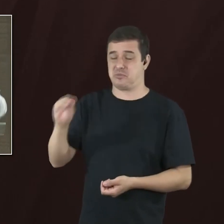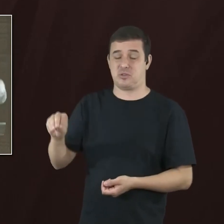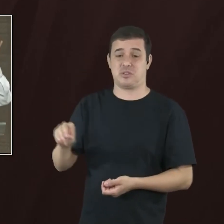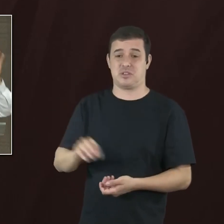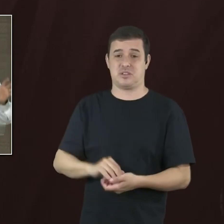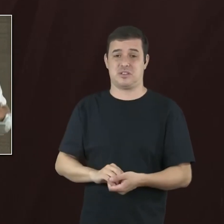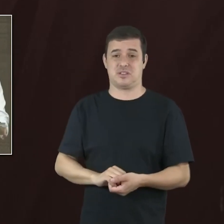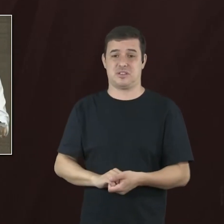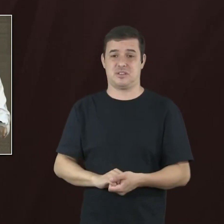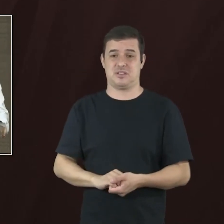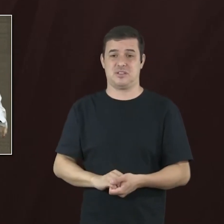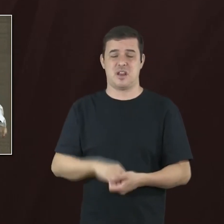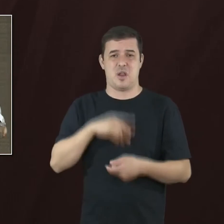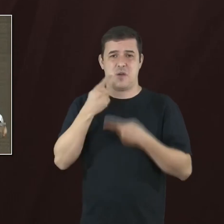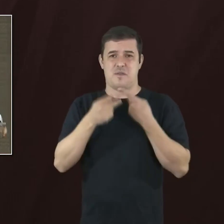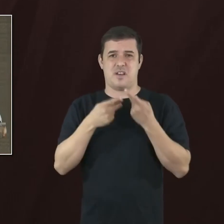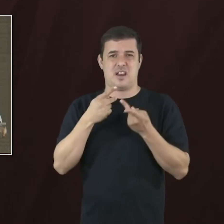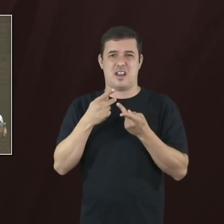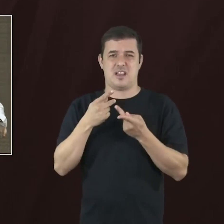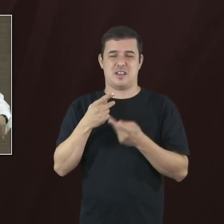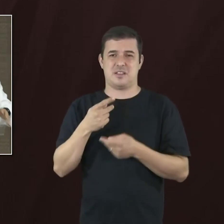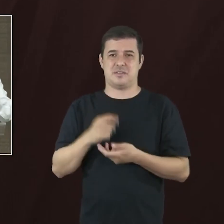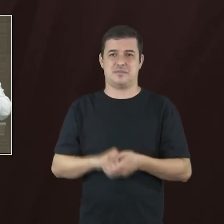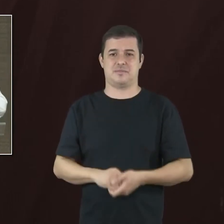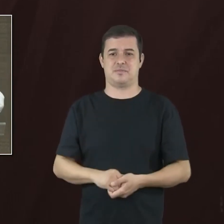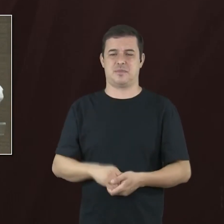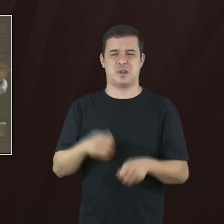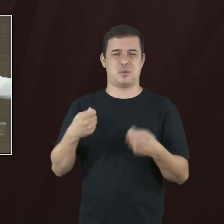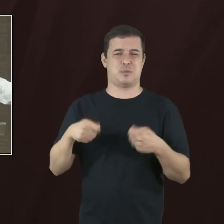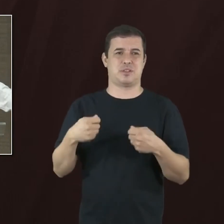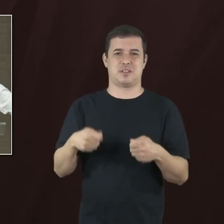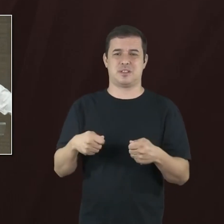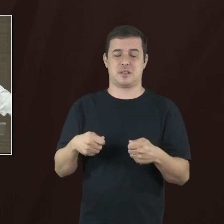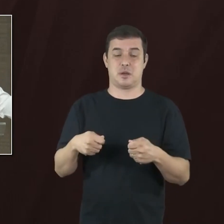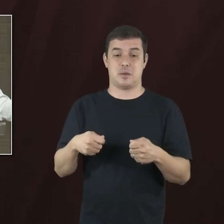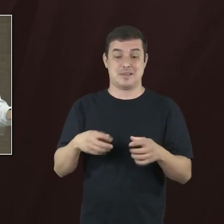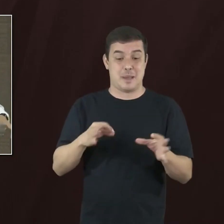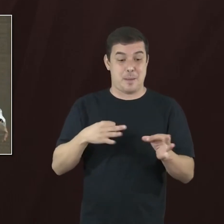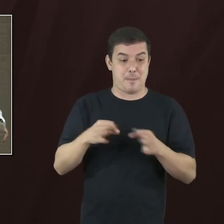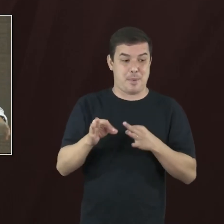Não vou nem falar mais. Preparou esse fundamento, irmãos.